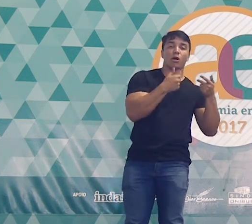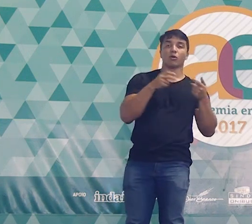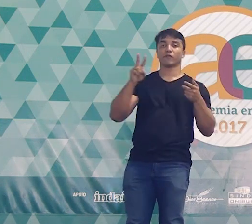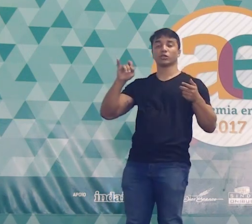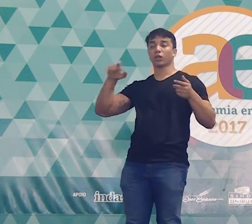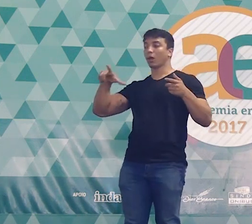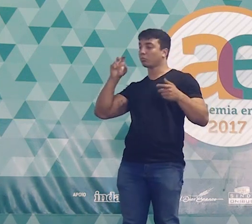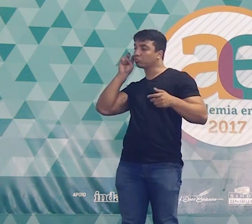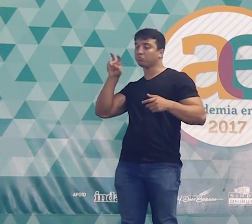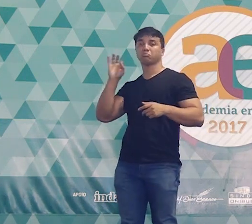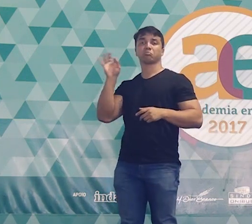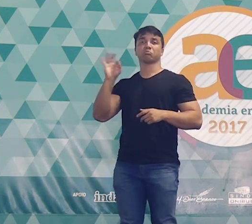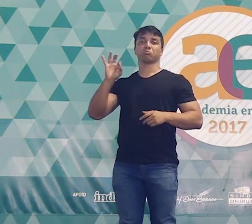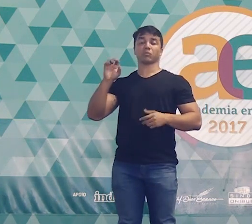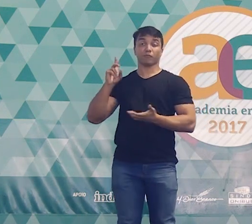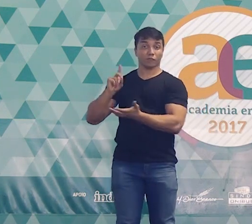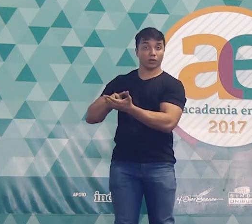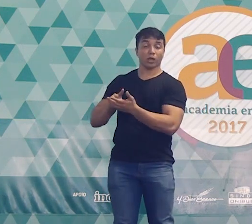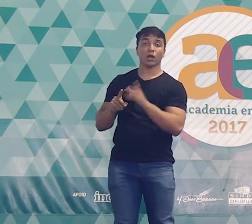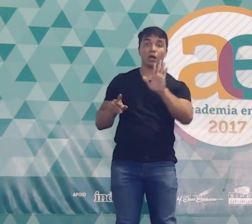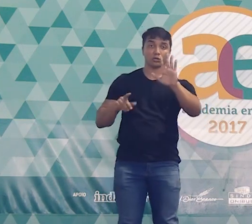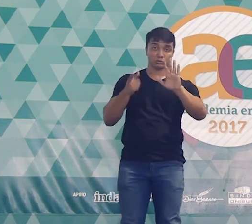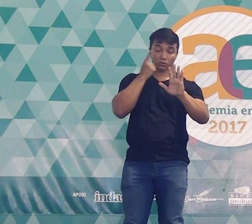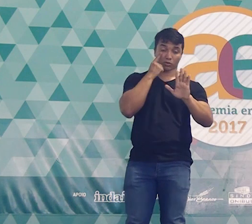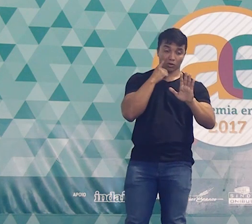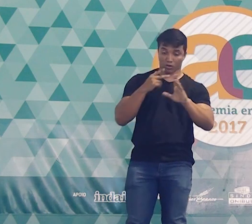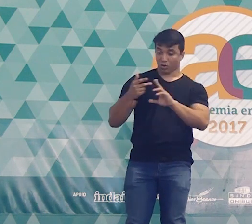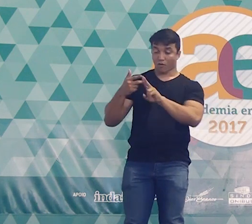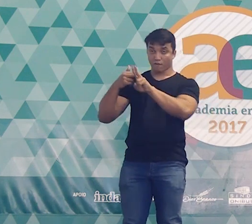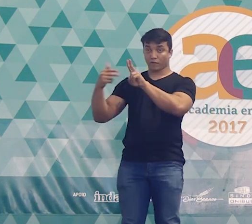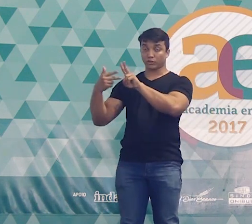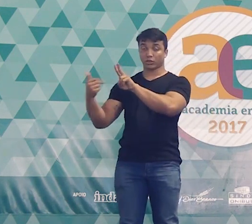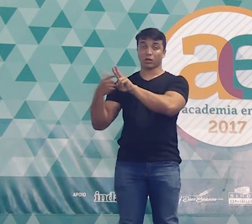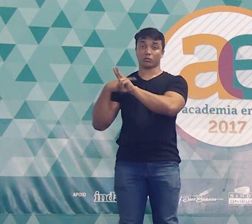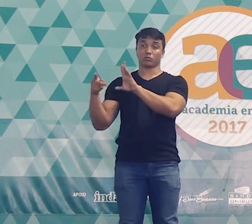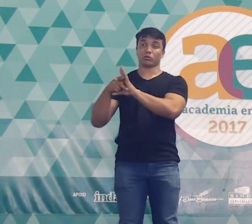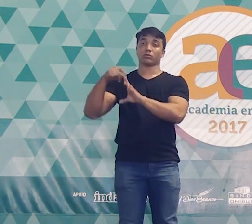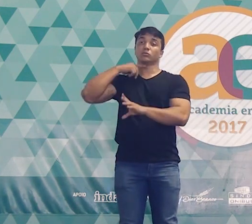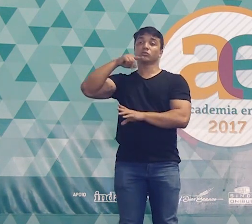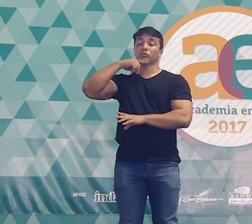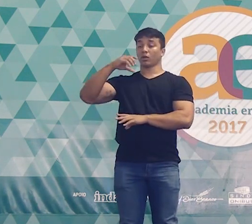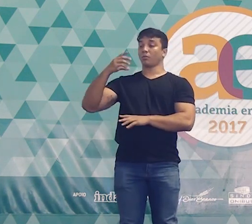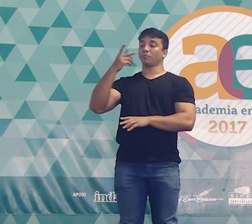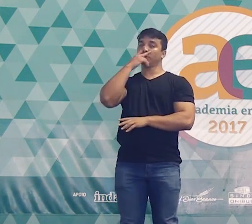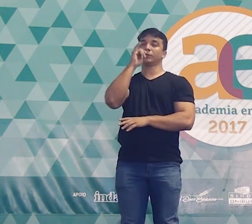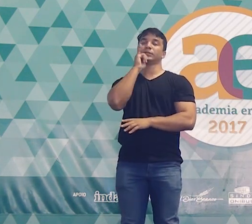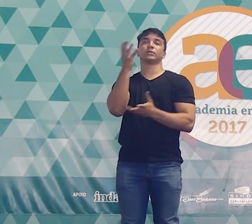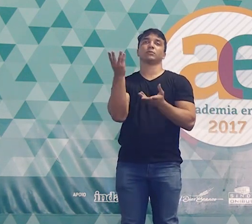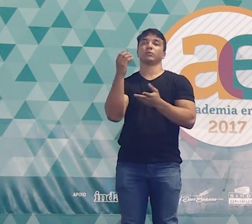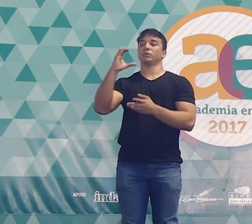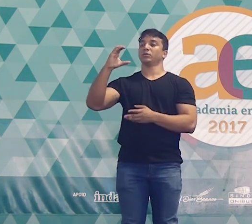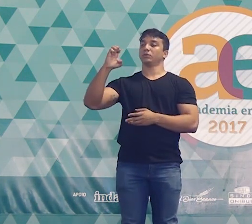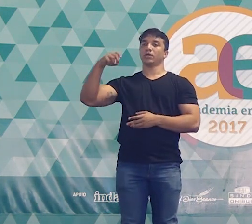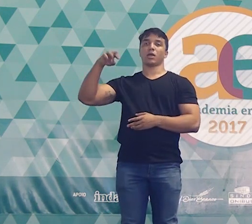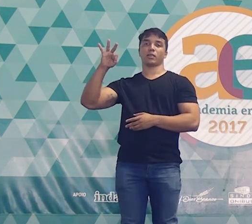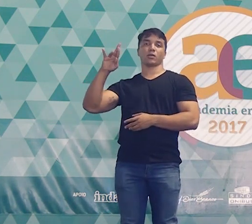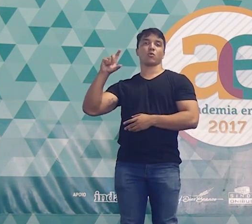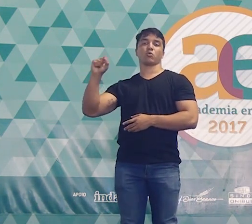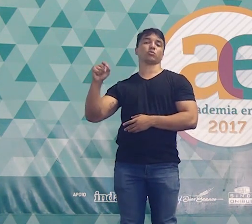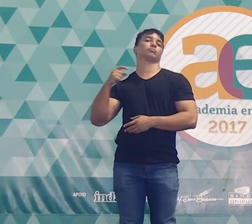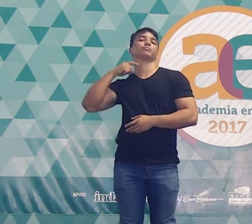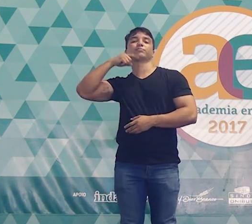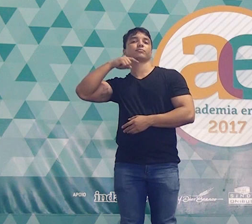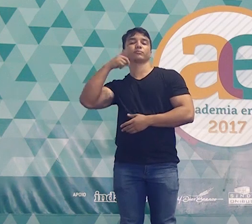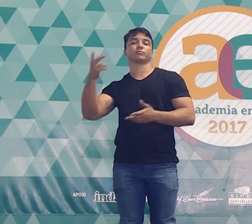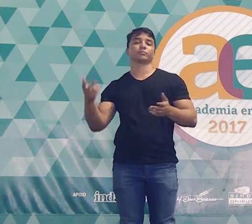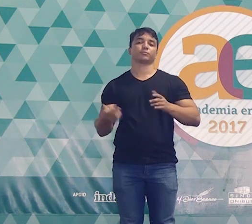vendo a vegetal. É verdade? É. A célula vegetal superior, ela não vai apresentar, por exemplo, os centríolos, tá? Deixa